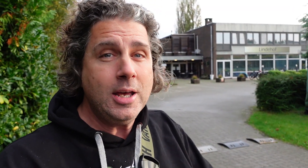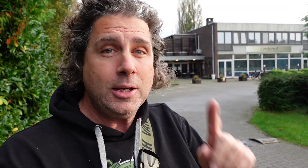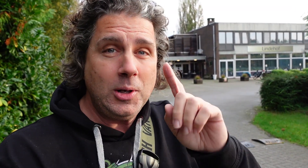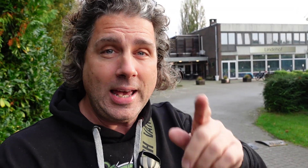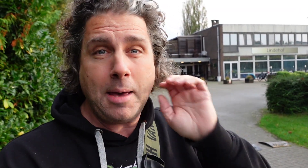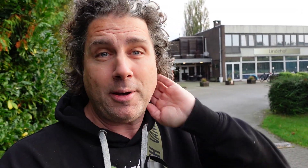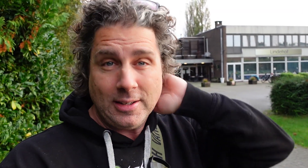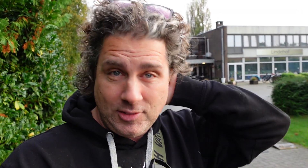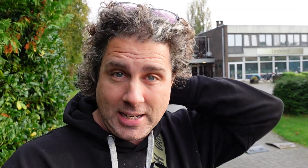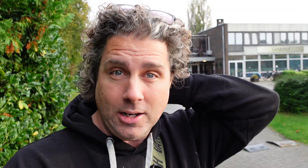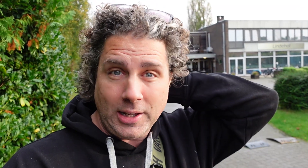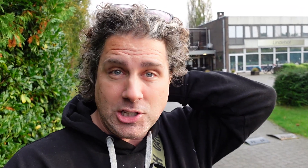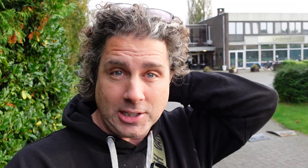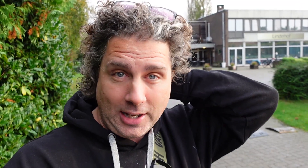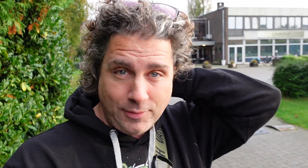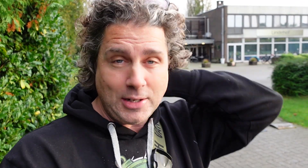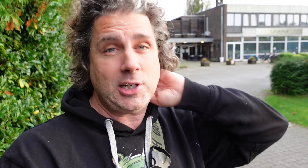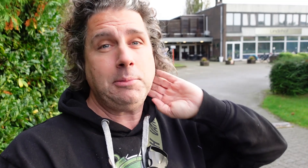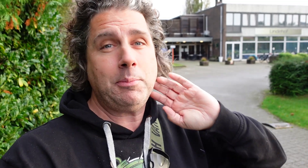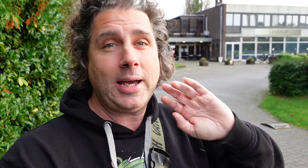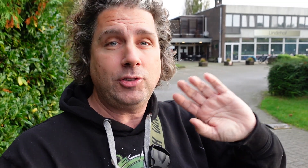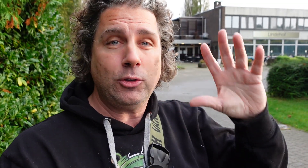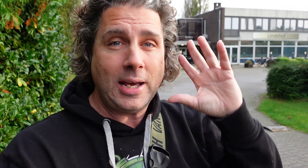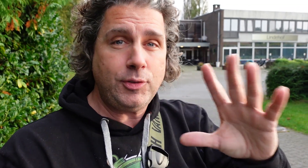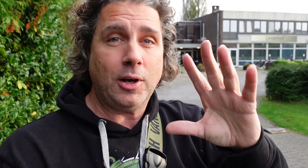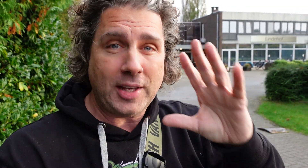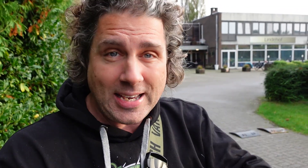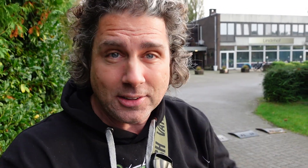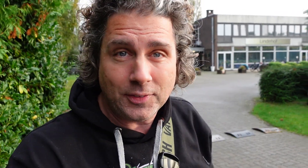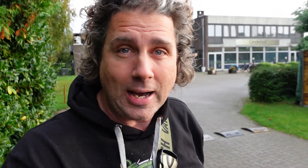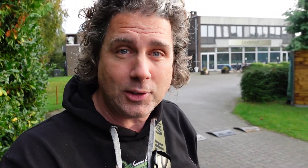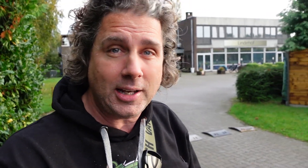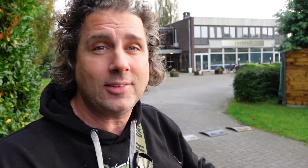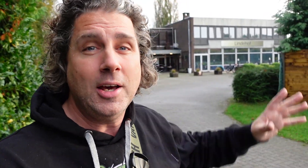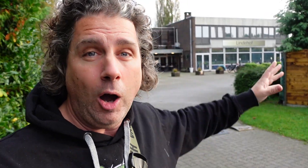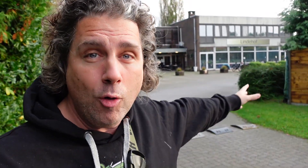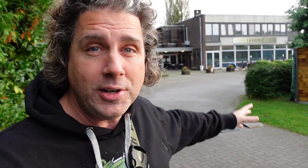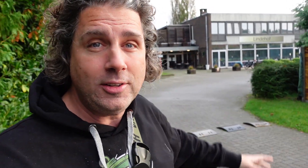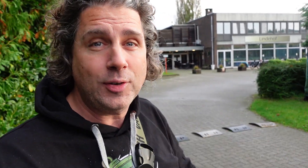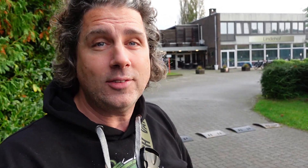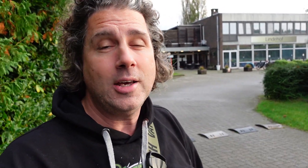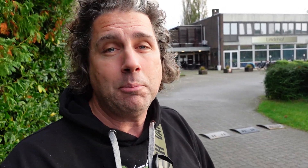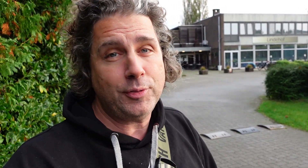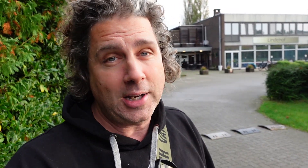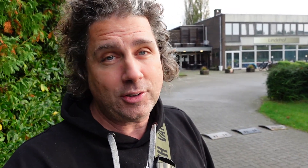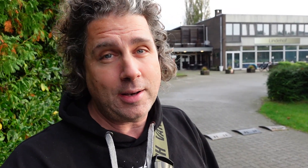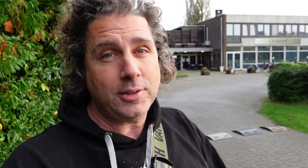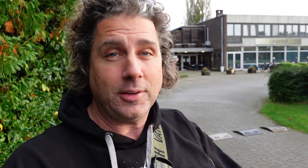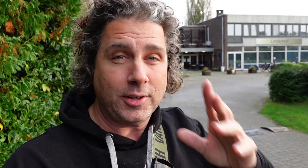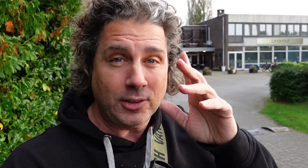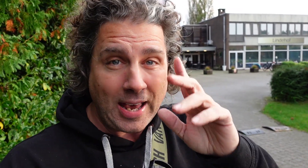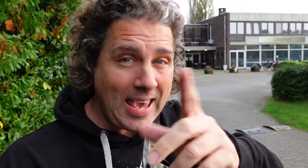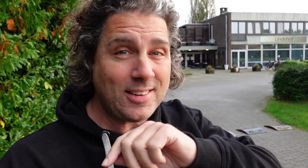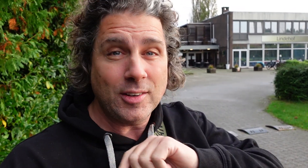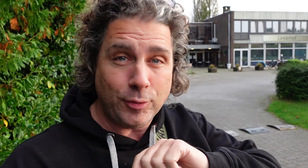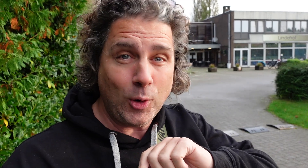hebben jullie hebben Danny al eens in de live uitzending bij mij gezien toen heeft hij al het É en ander uitgelegd over dit Event maar vandaag zijn we er dan